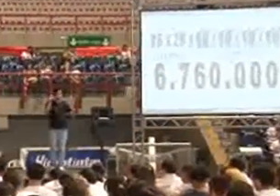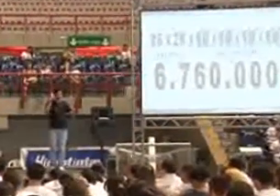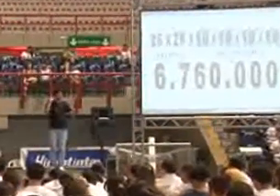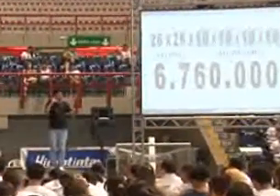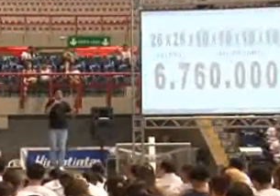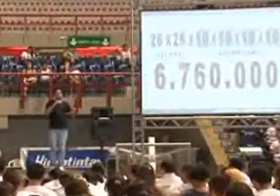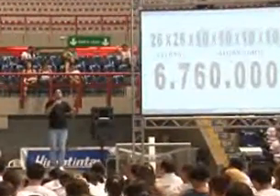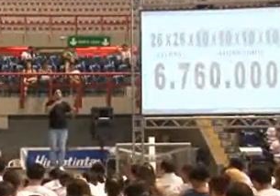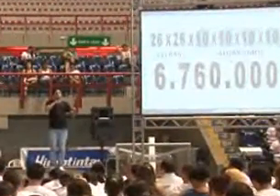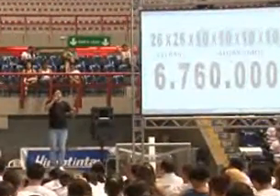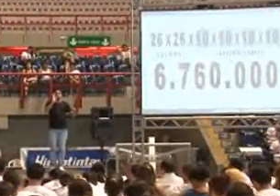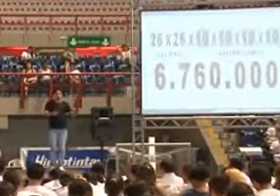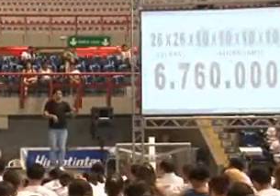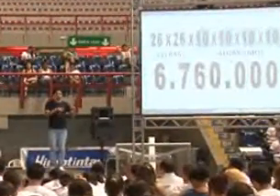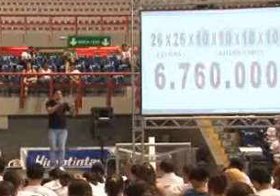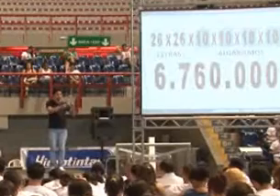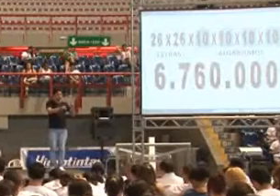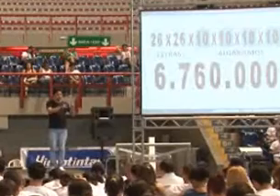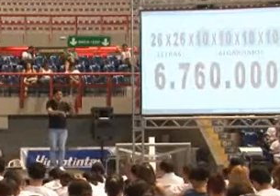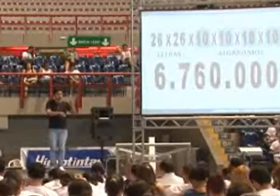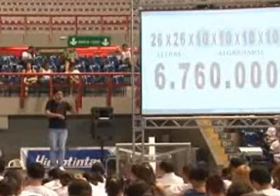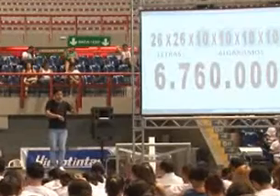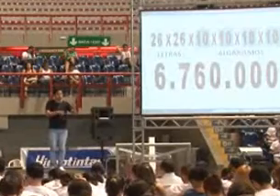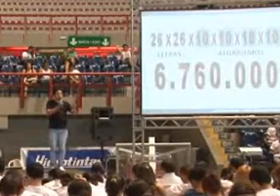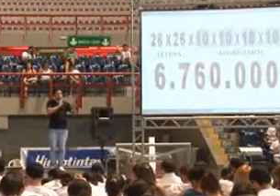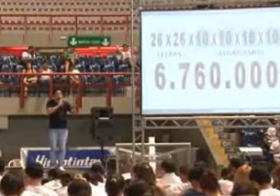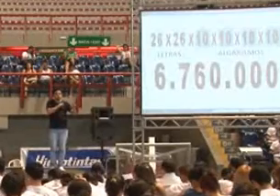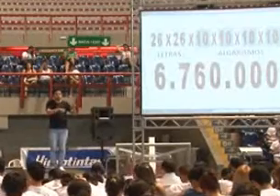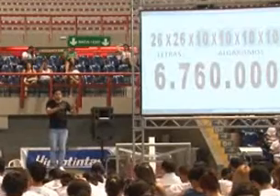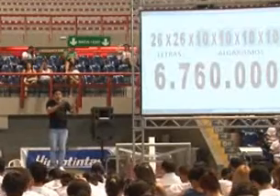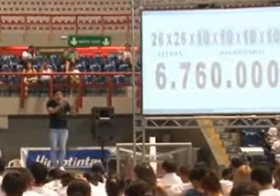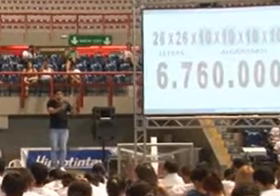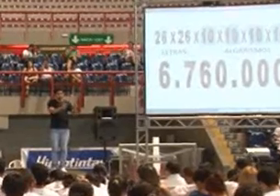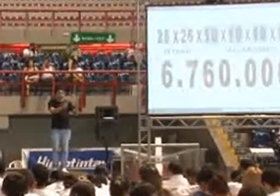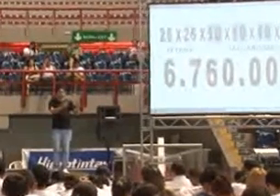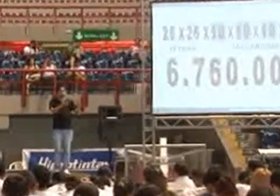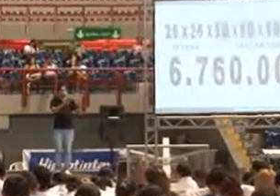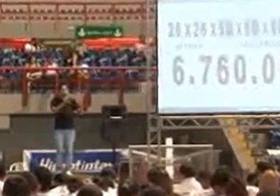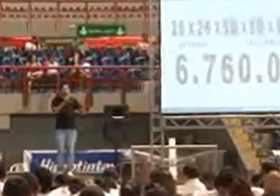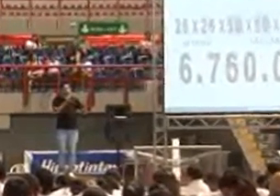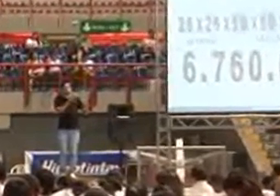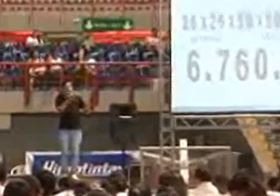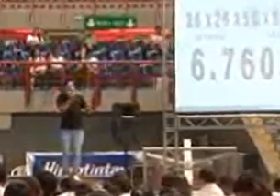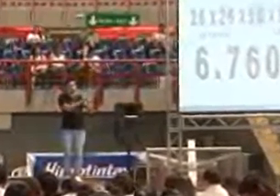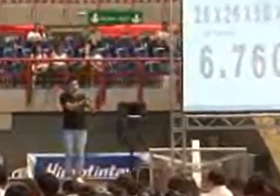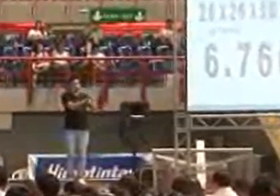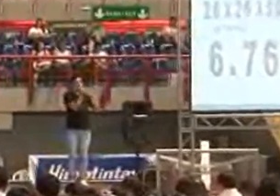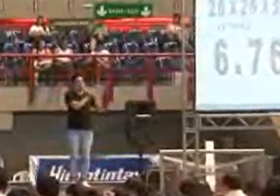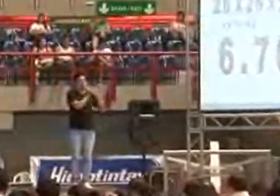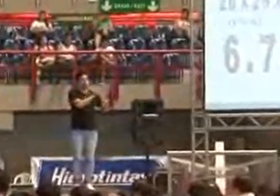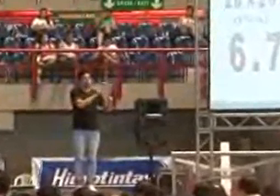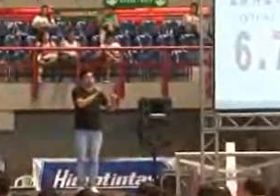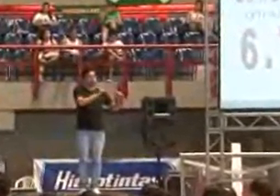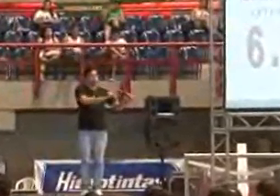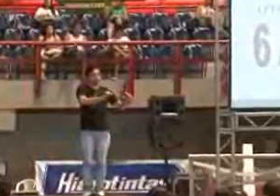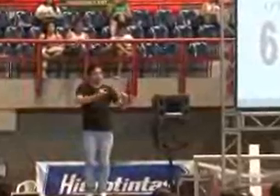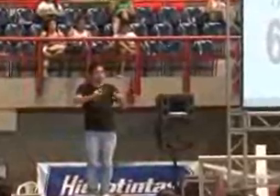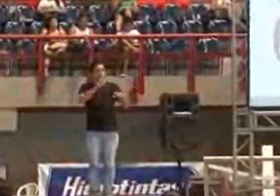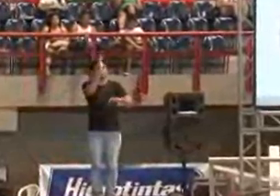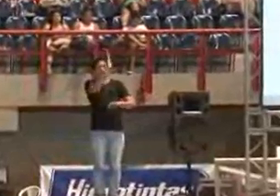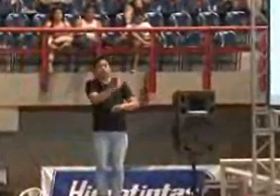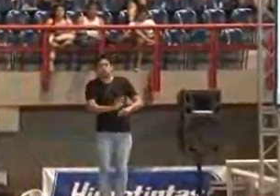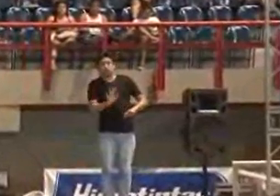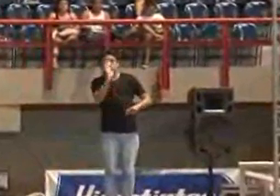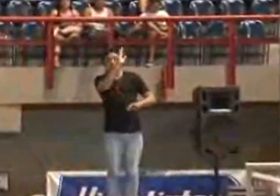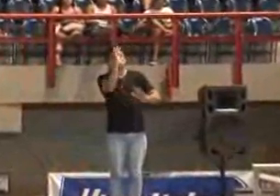quando você tinha 2 letras e 4 algarismos, quantos carros a gente poderia emplacar no Brasil